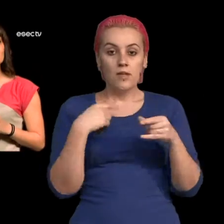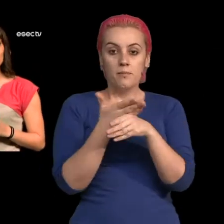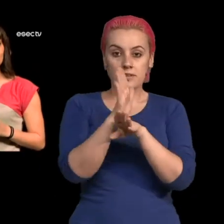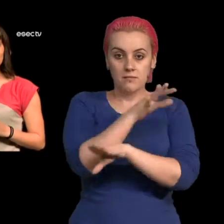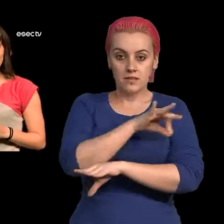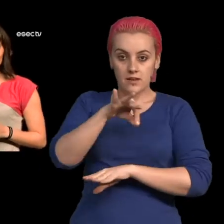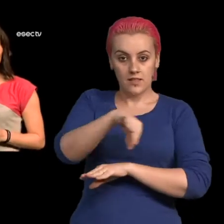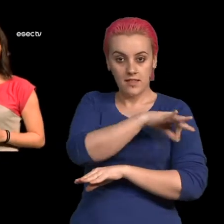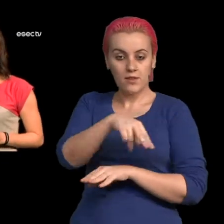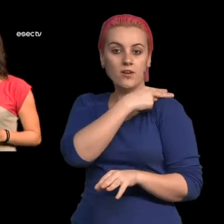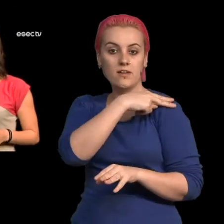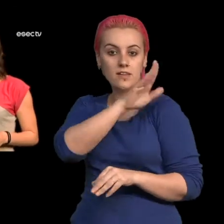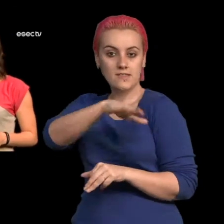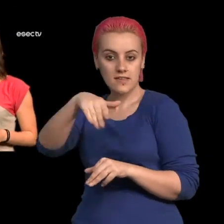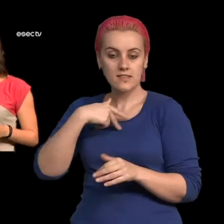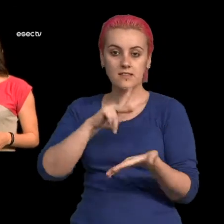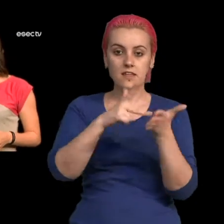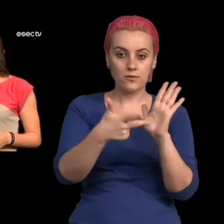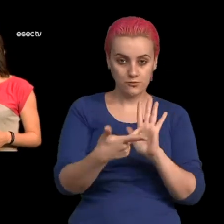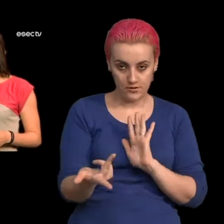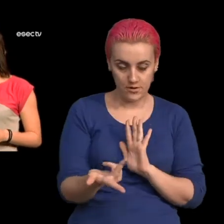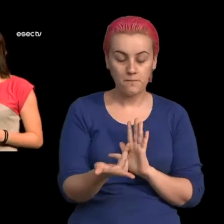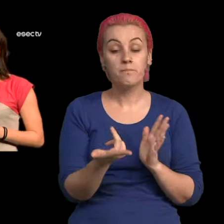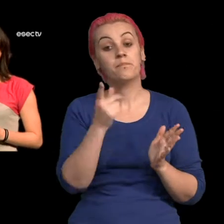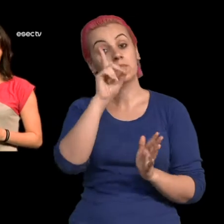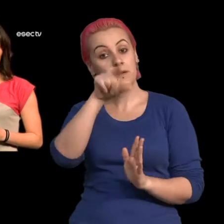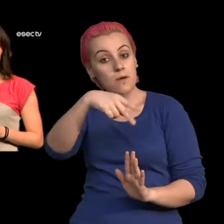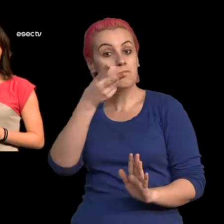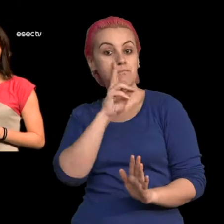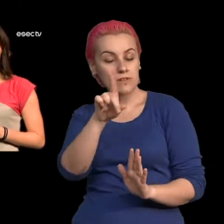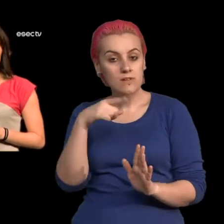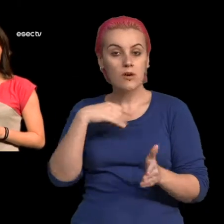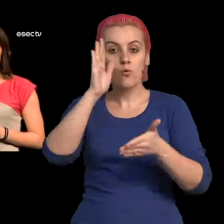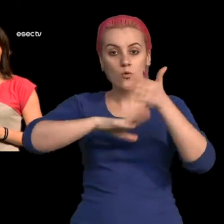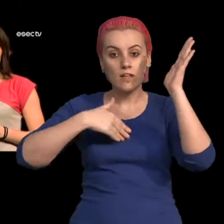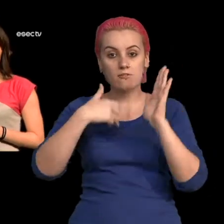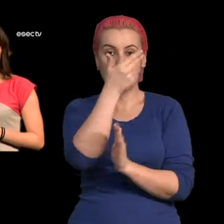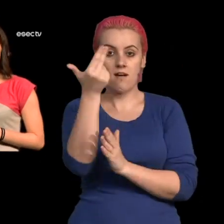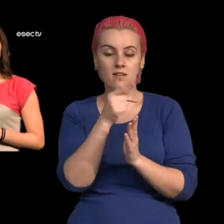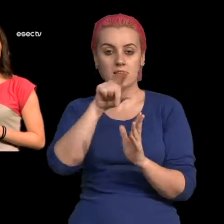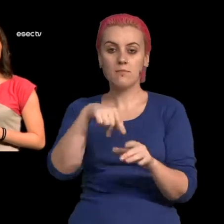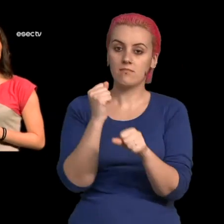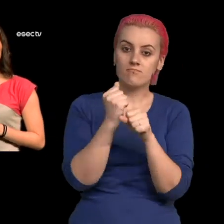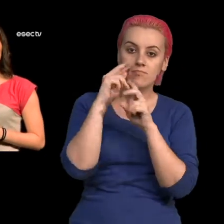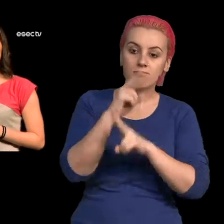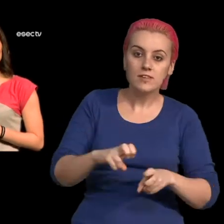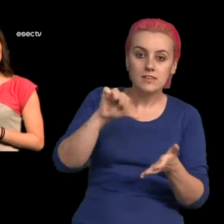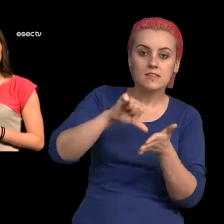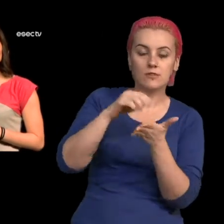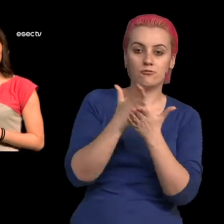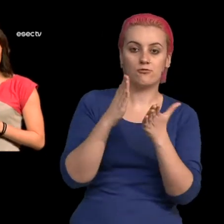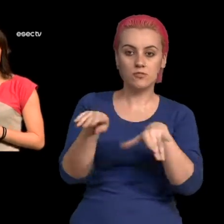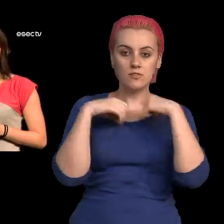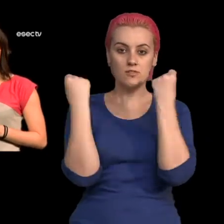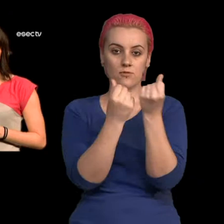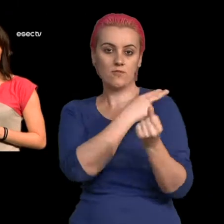de Arquitetura da Faculdade de Ciências e Tecnologia, diretor do Colégio das Artes e investigador no Centro de Estudos